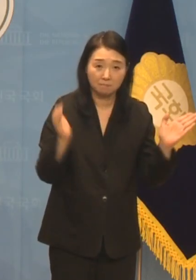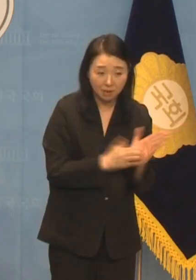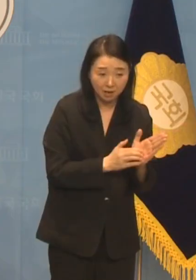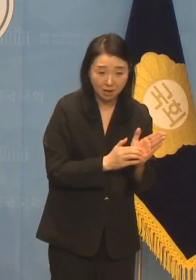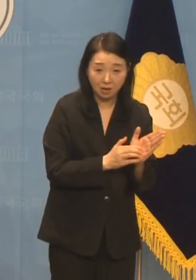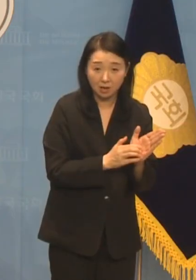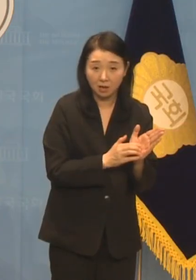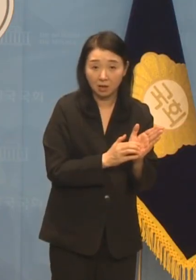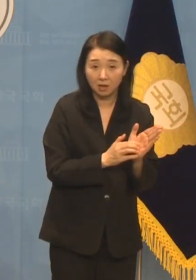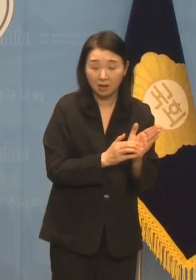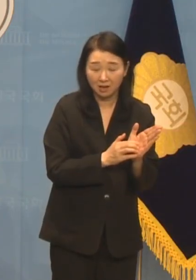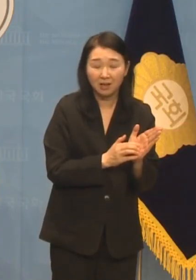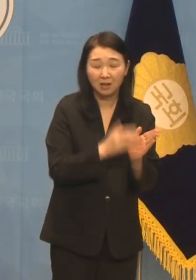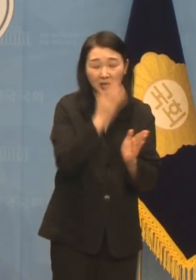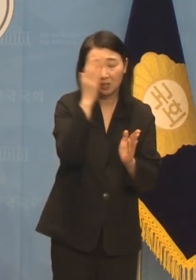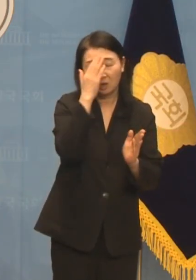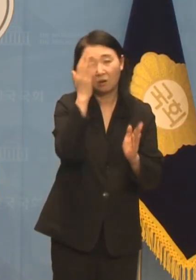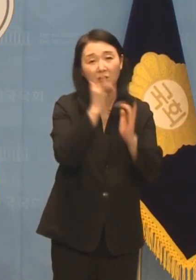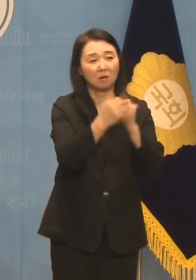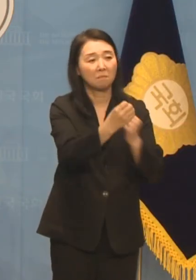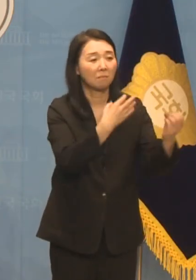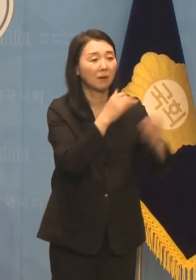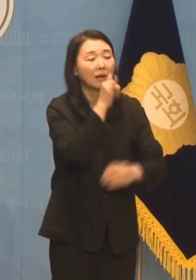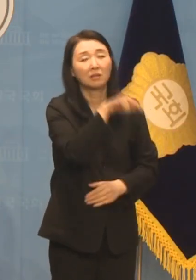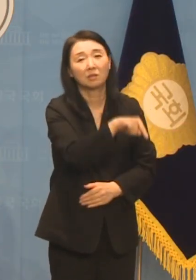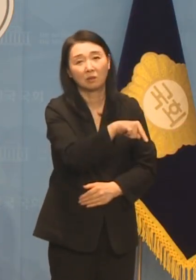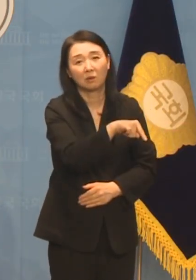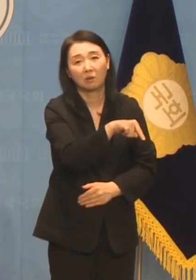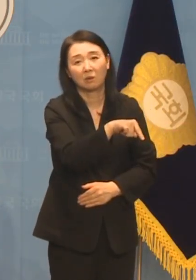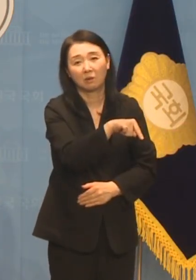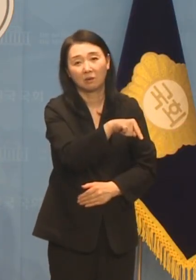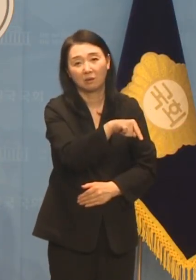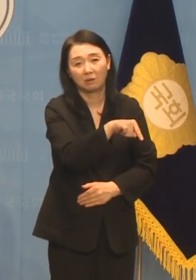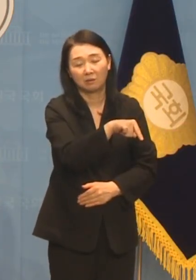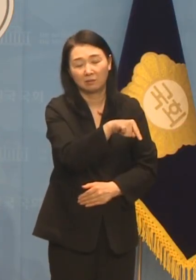묻는 청년들의 절규를 걷어주십시오.